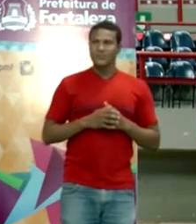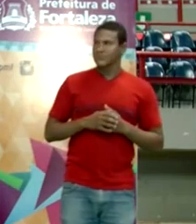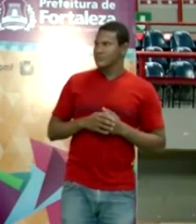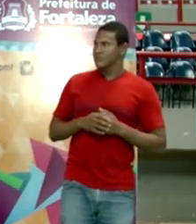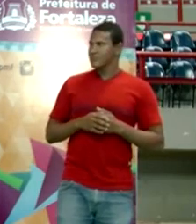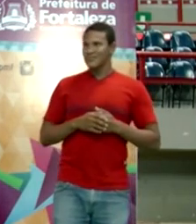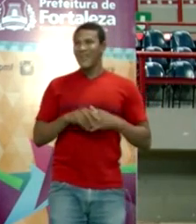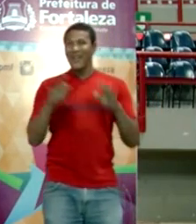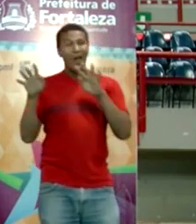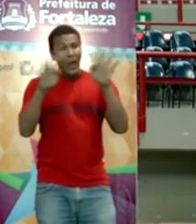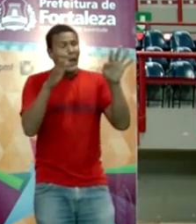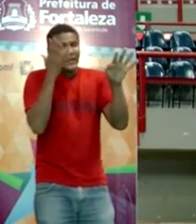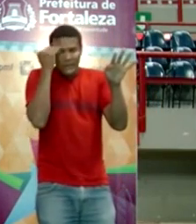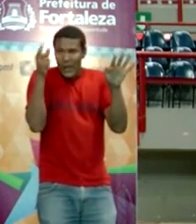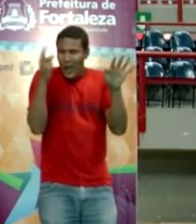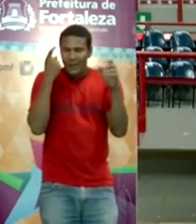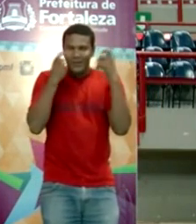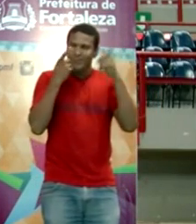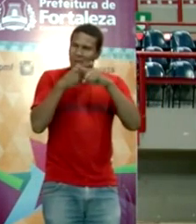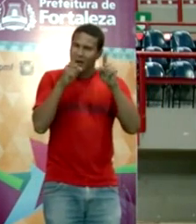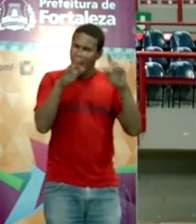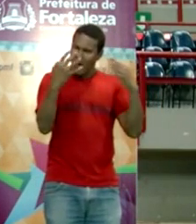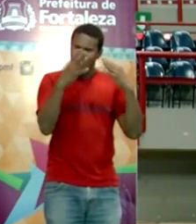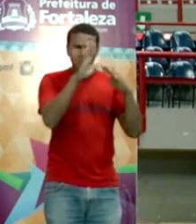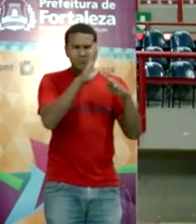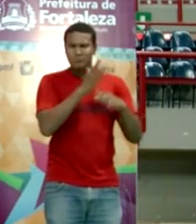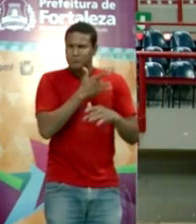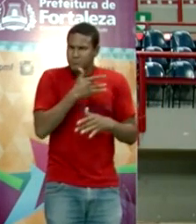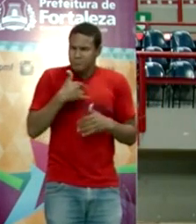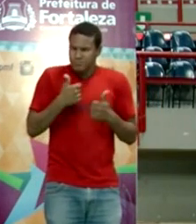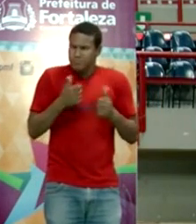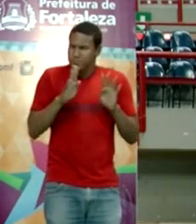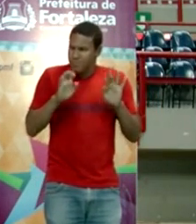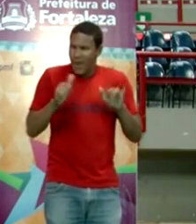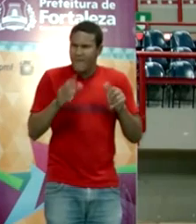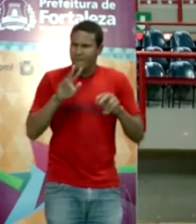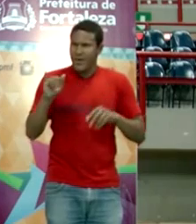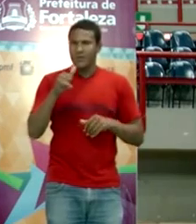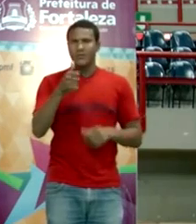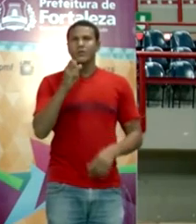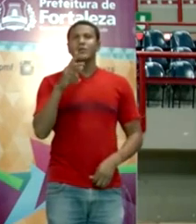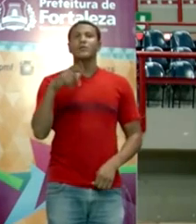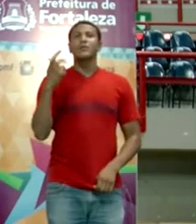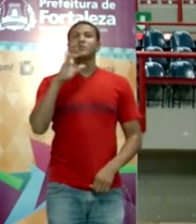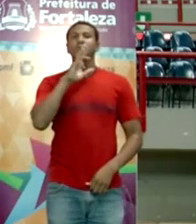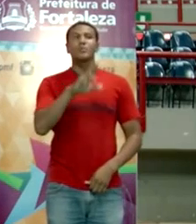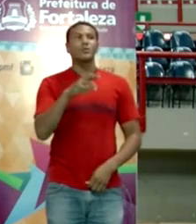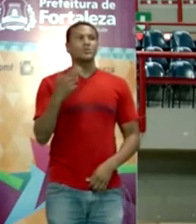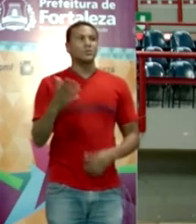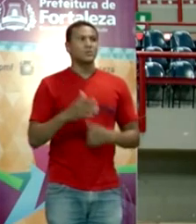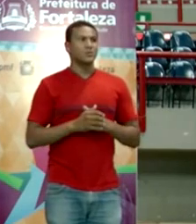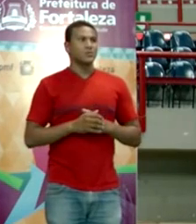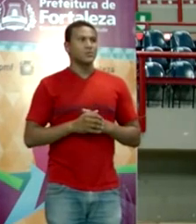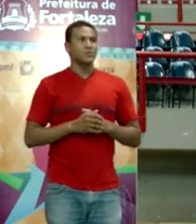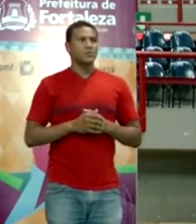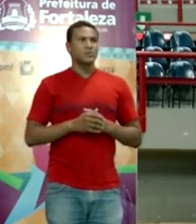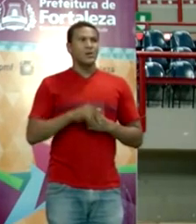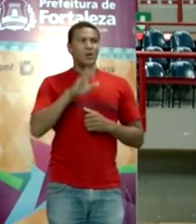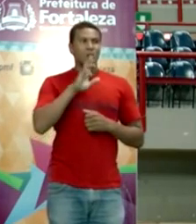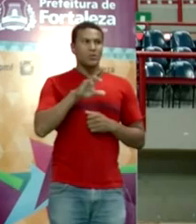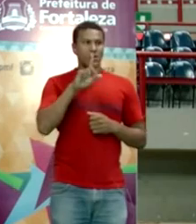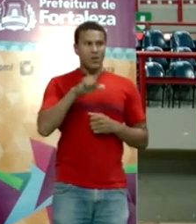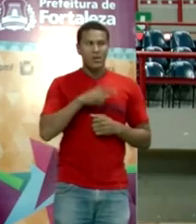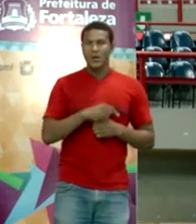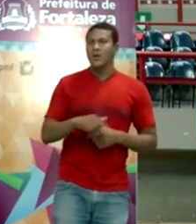assim como... Calma, olha para cá. Vai ficar tudo bem, tá? Então qual é a resposta? O item é porque, por ser um